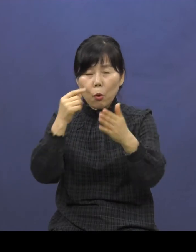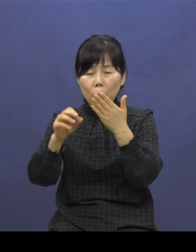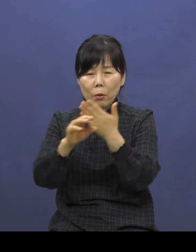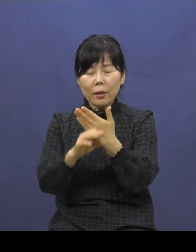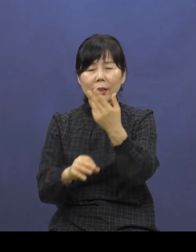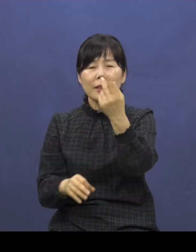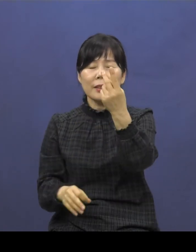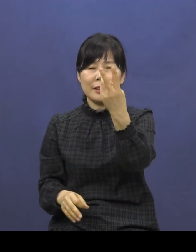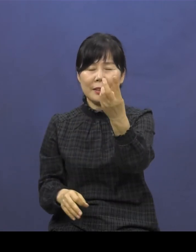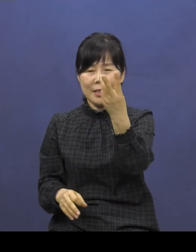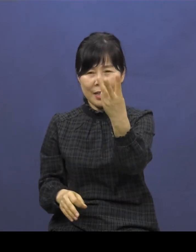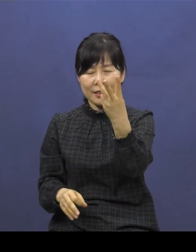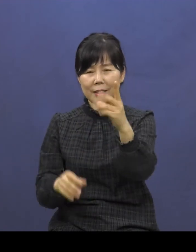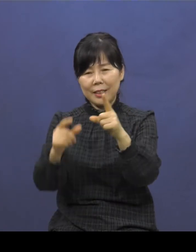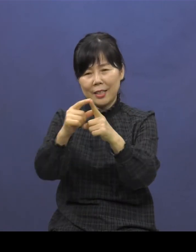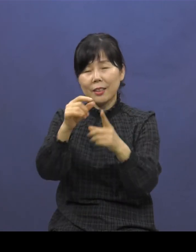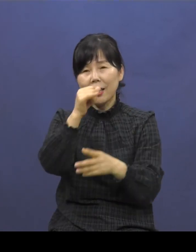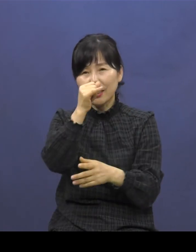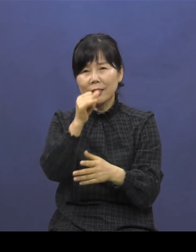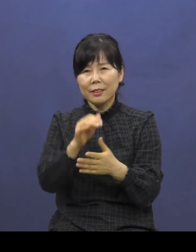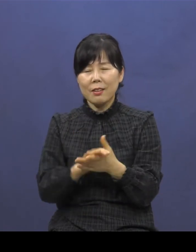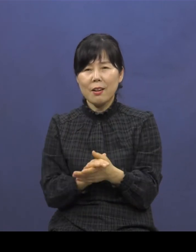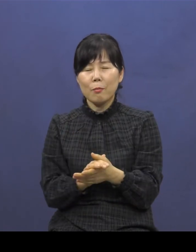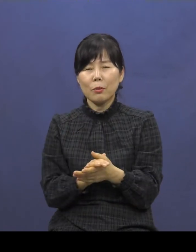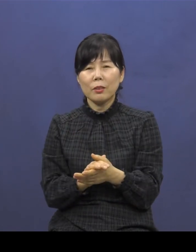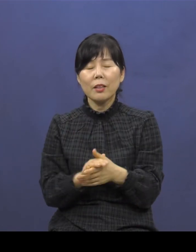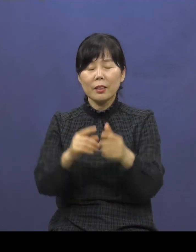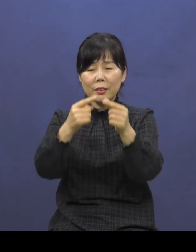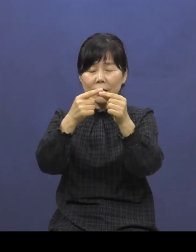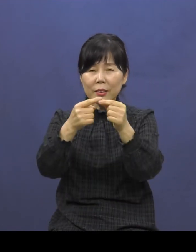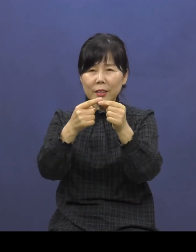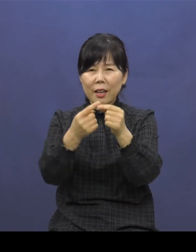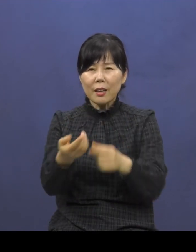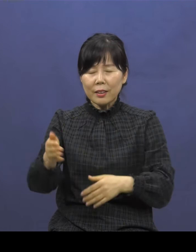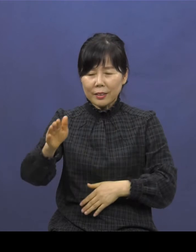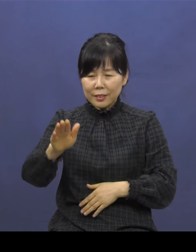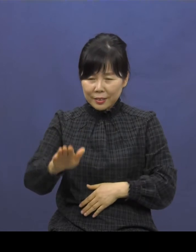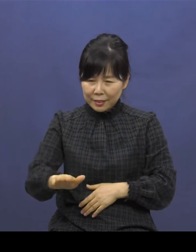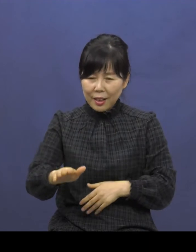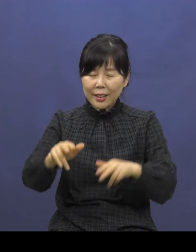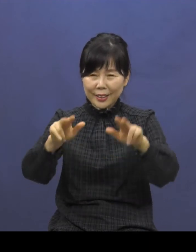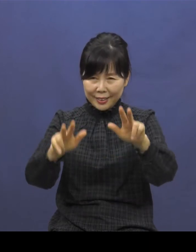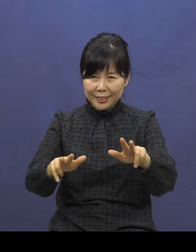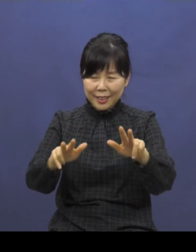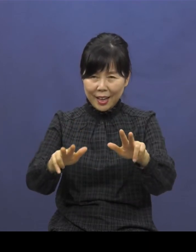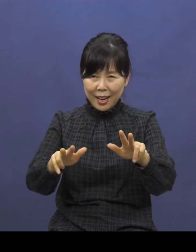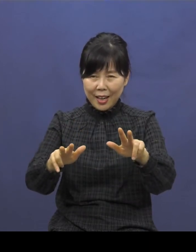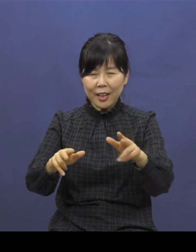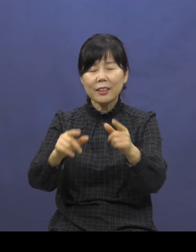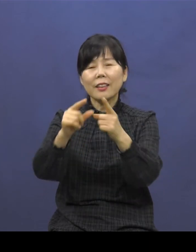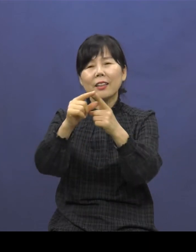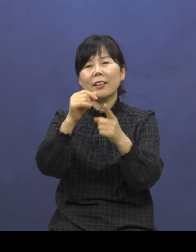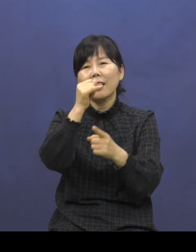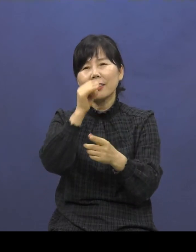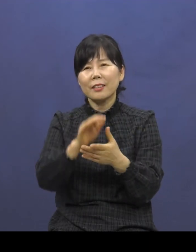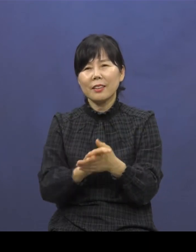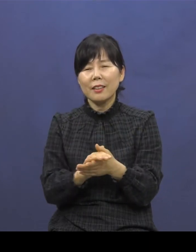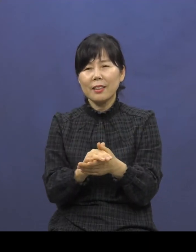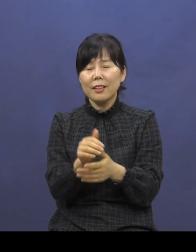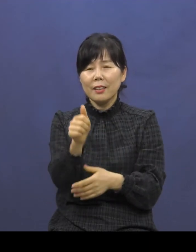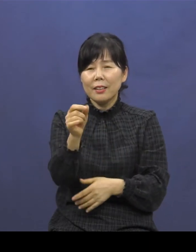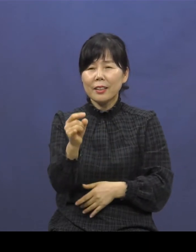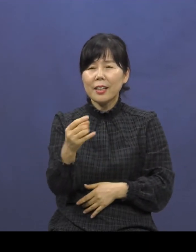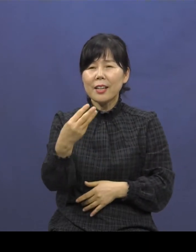핵심을 말해주고 있어요. 첫째가 뭐냐? 그러나 이제라는 겁니다. 그러나 이제, 헬라어로는